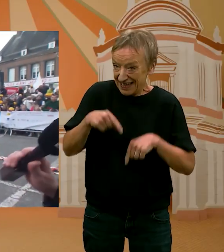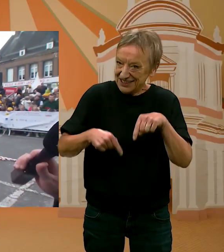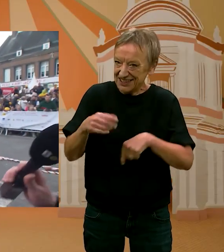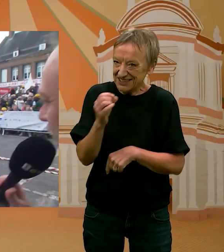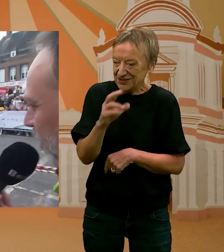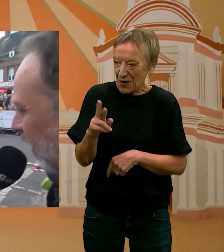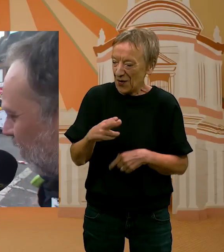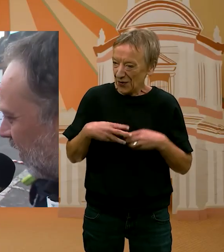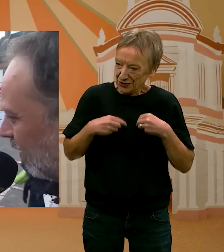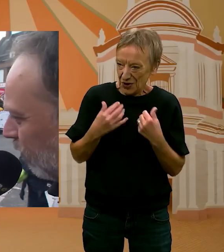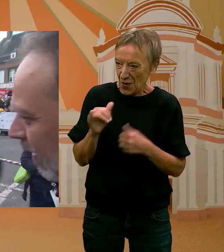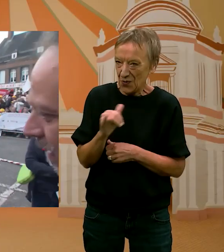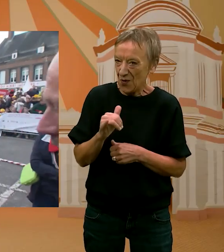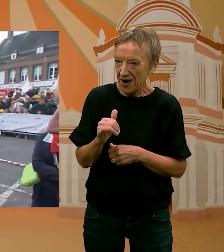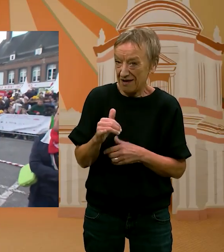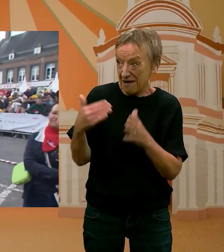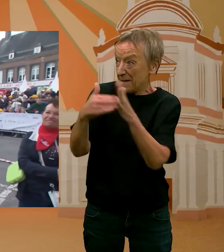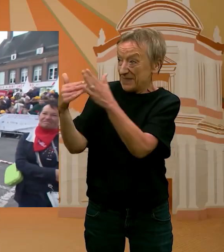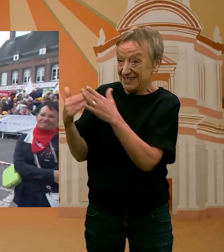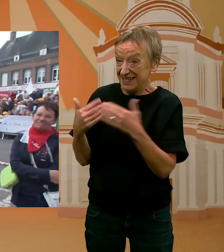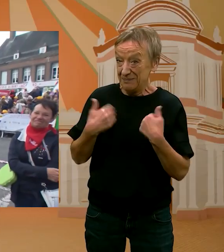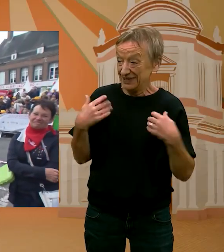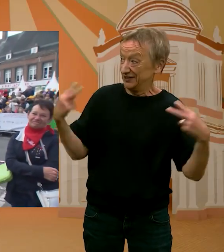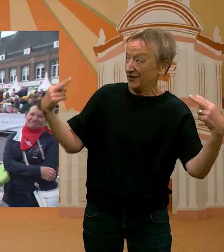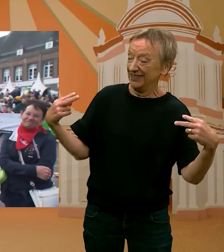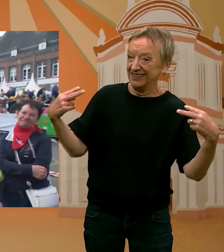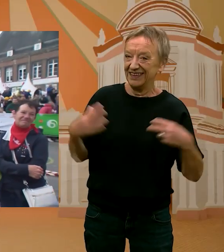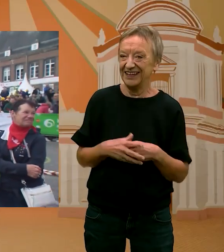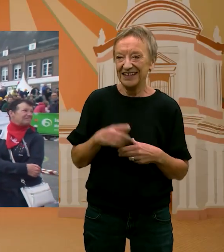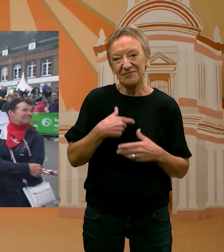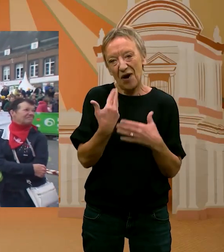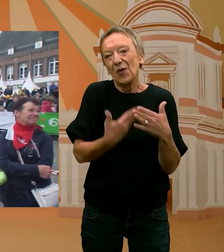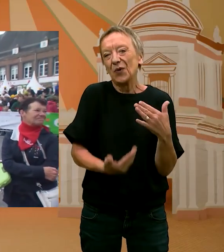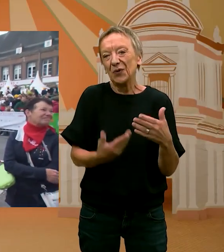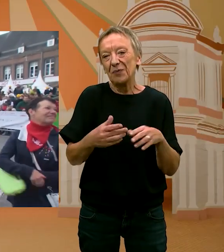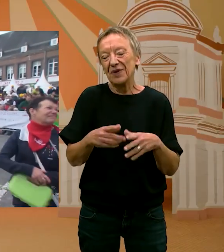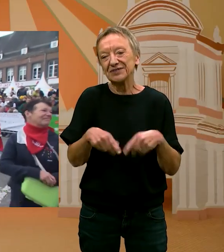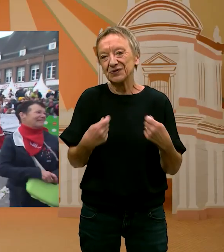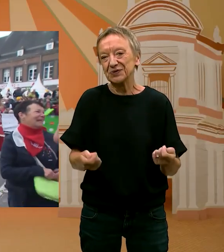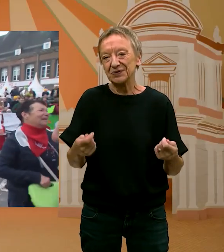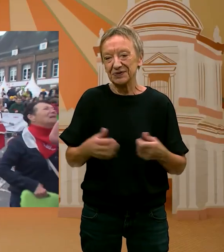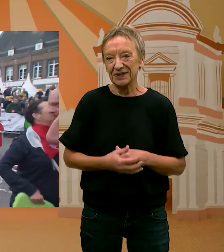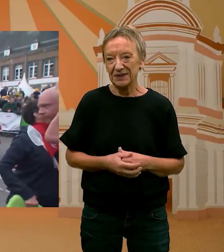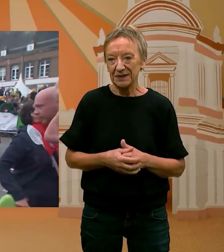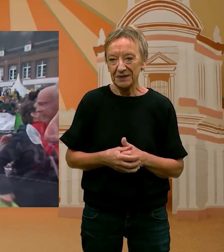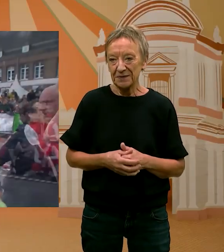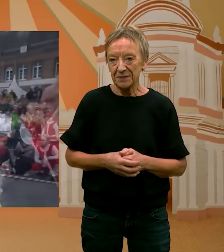à des milliers de personnes place Saint-Aubin. Bah, je suis heureux forcément. Bon après, là